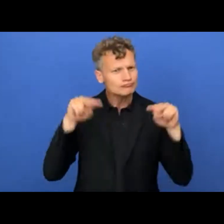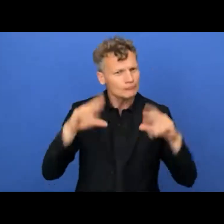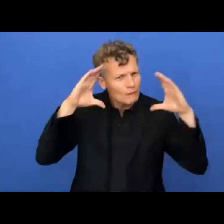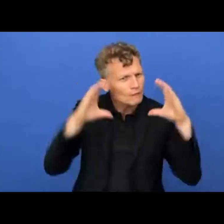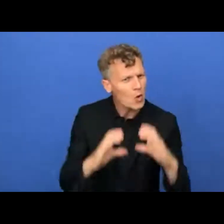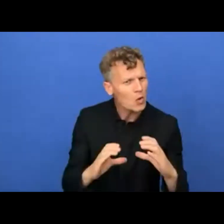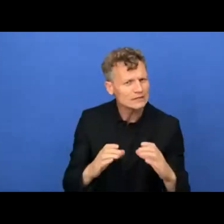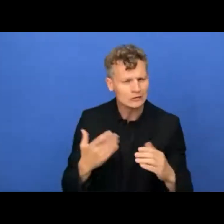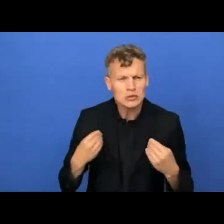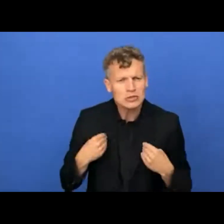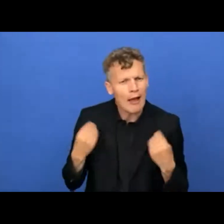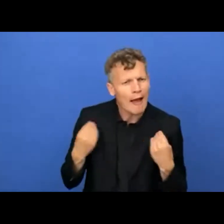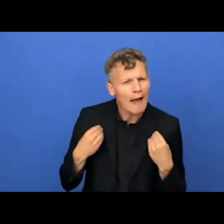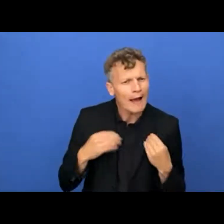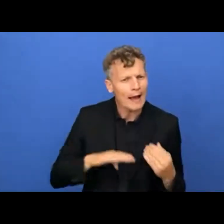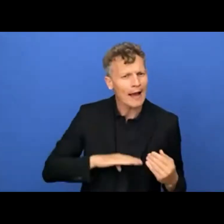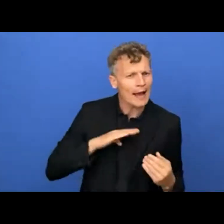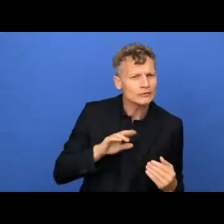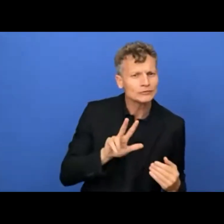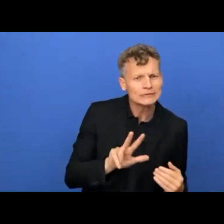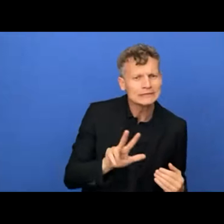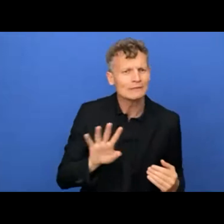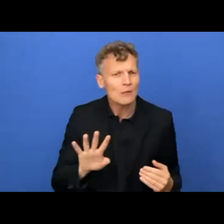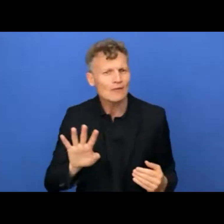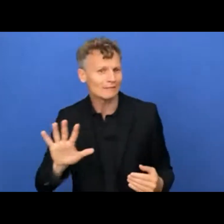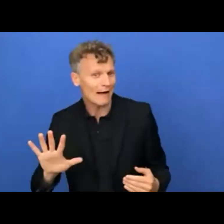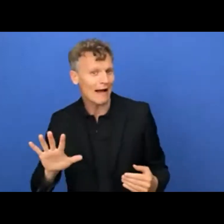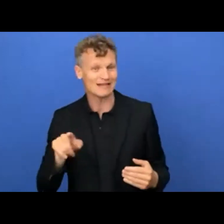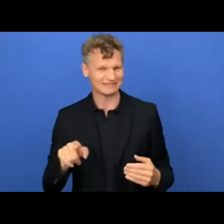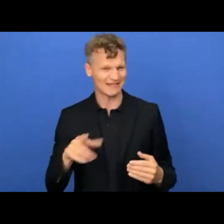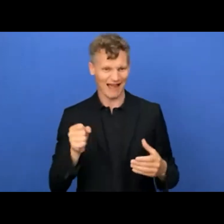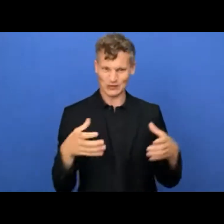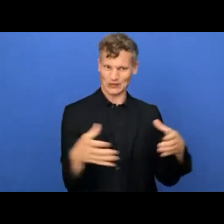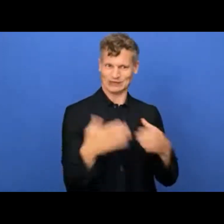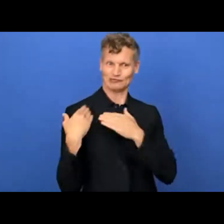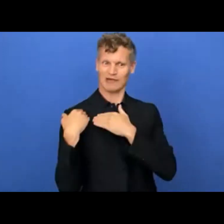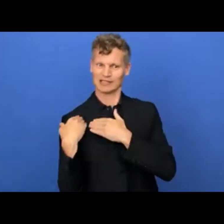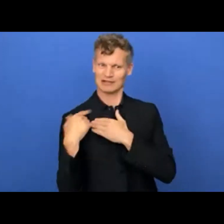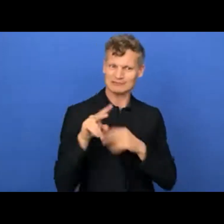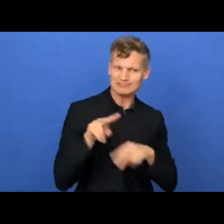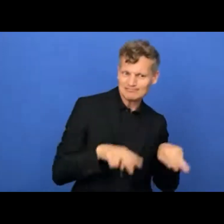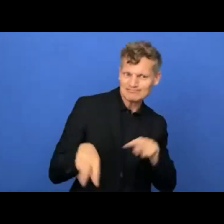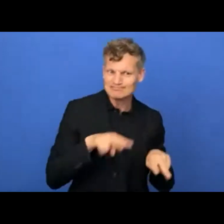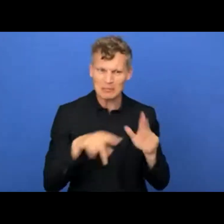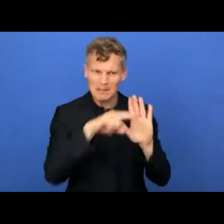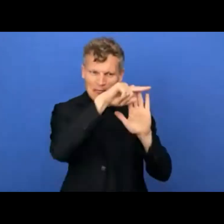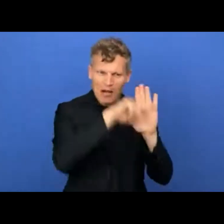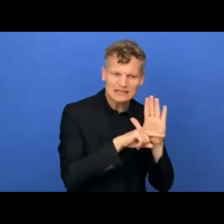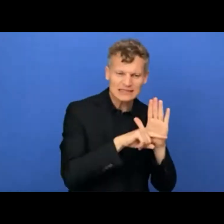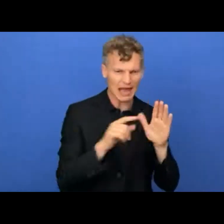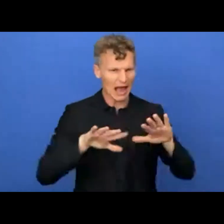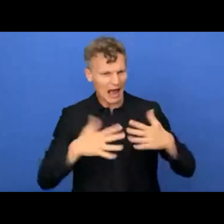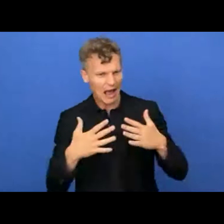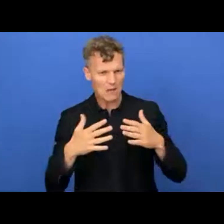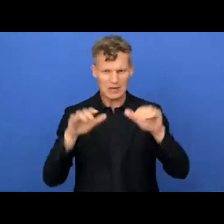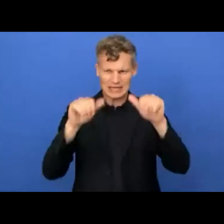sur l'éducation, et nous allons vous aider et aider surtout les décideurs à renforcer les